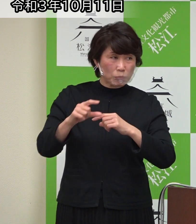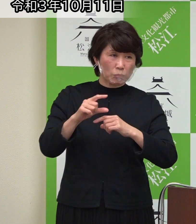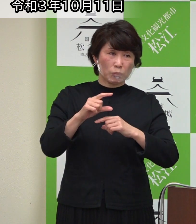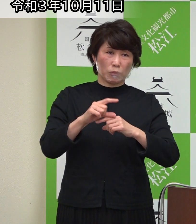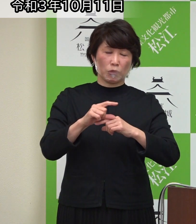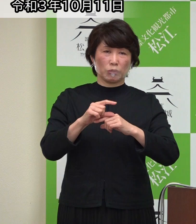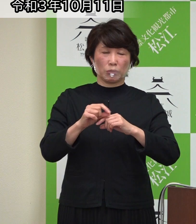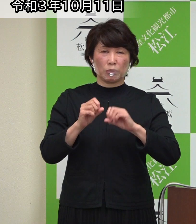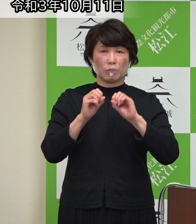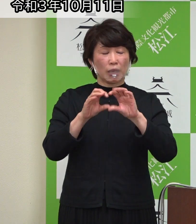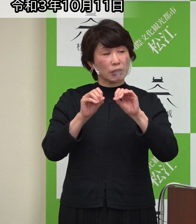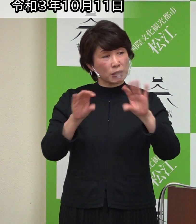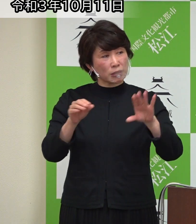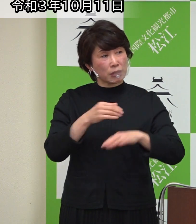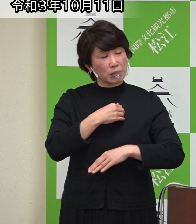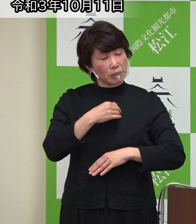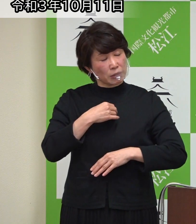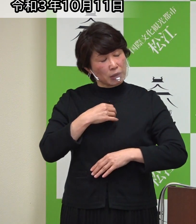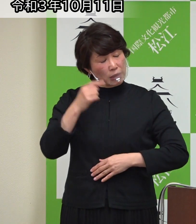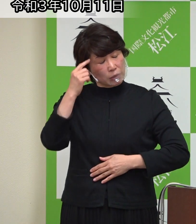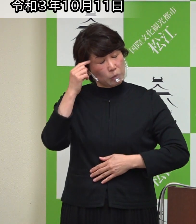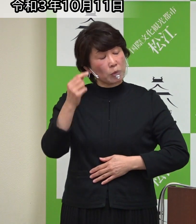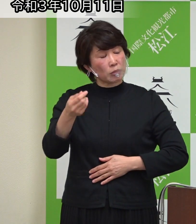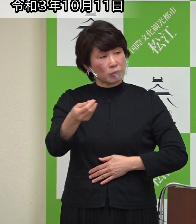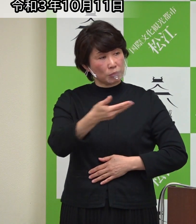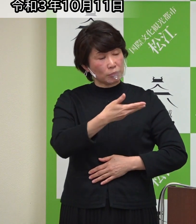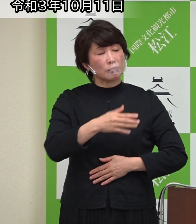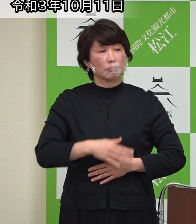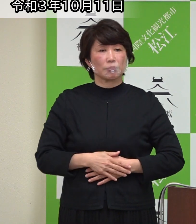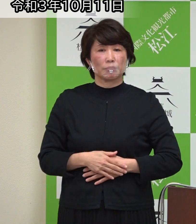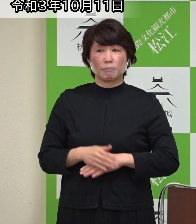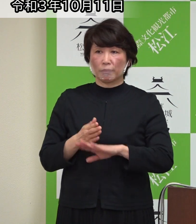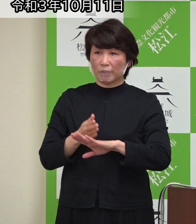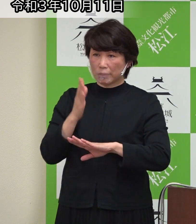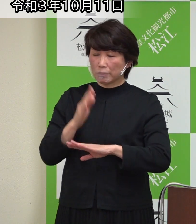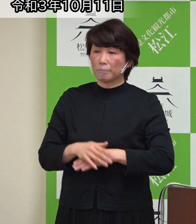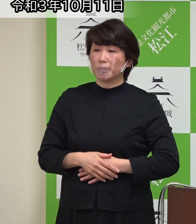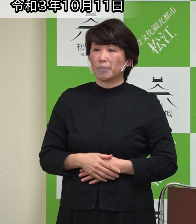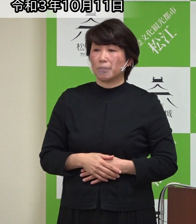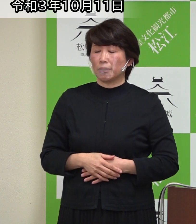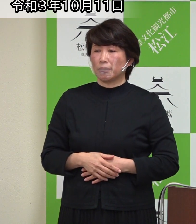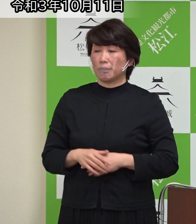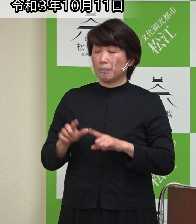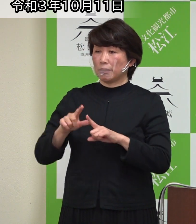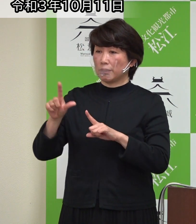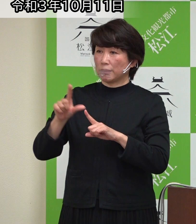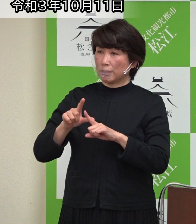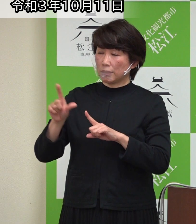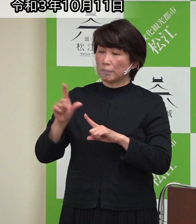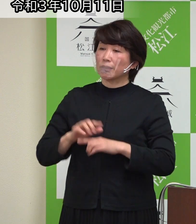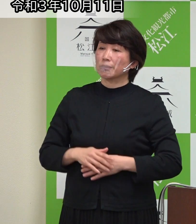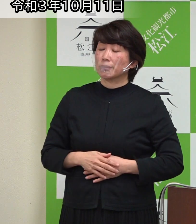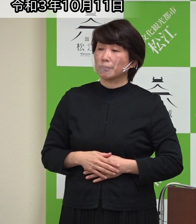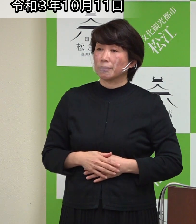なんかいいんじゃないのかなとは思いましたという、 ありがとうございます。分かりました。 NHK さん、